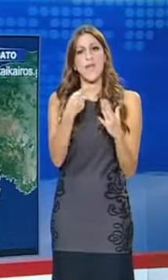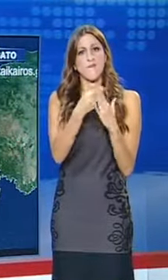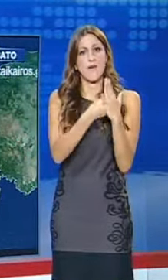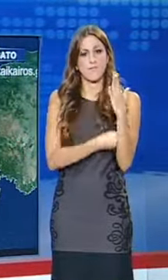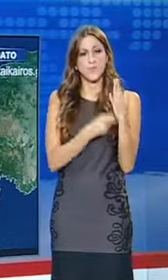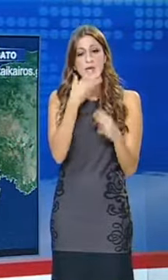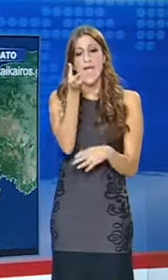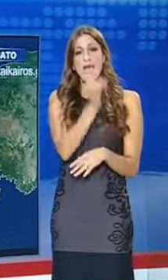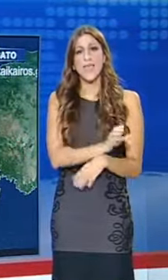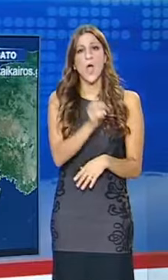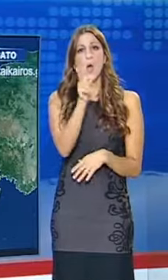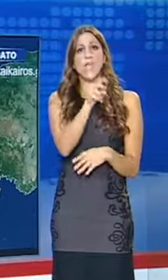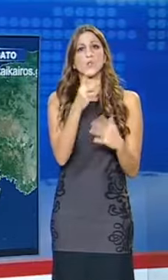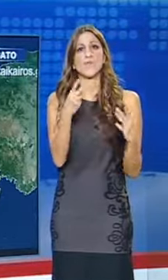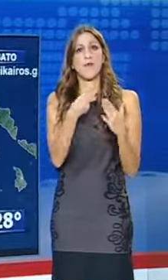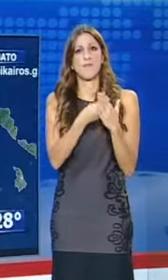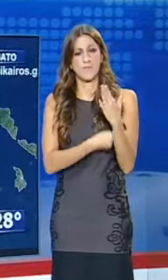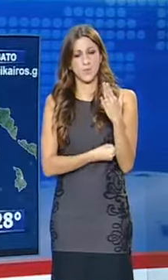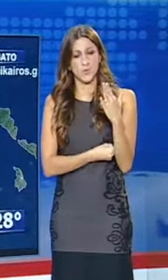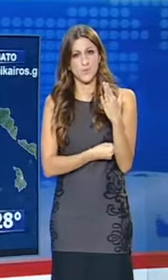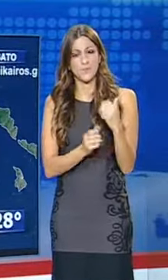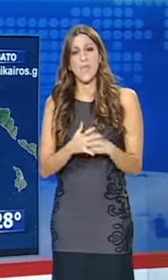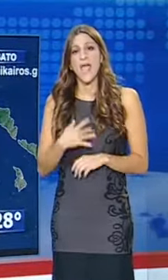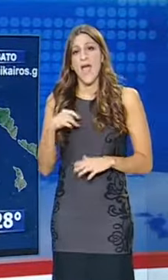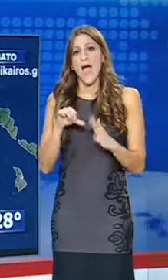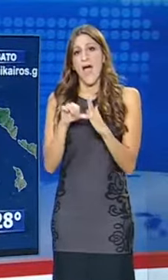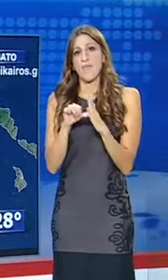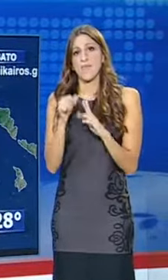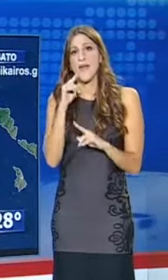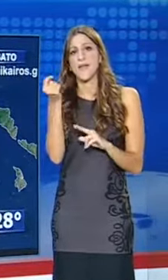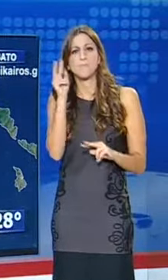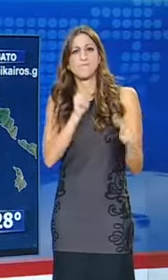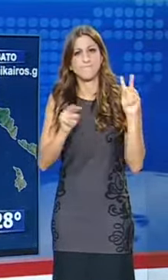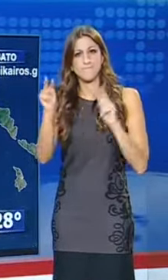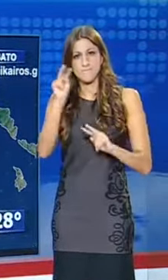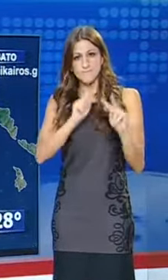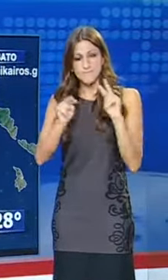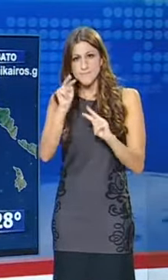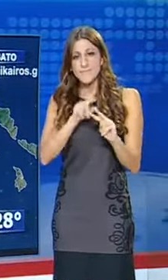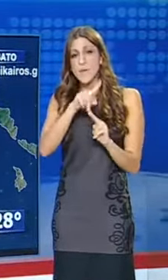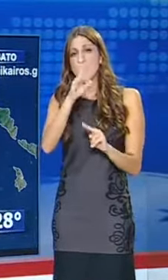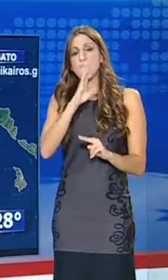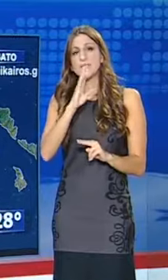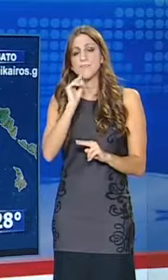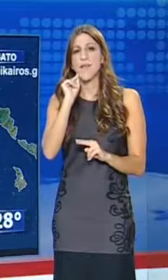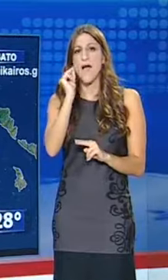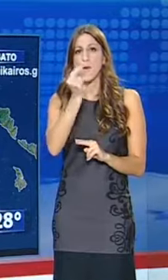στο Αιγαίο έως 27 βαθμούς. Στην Αττική προβλέπονται λίγες αραιές νεφώσεις που πρόσχερα το μεσημέρι και το απόγευμα θα